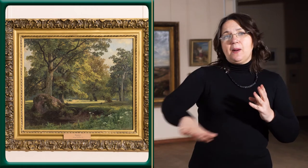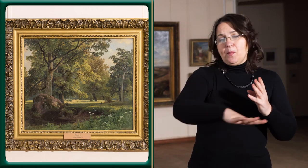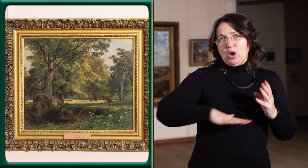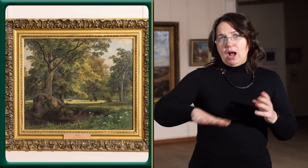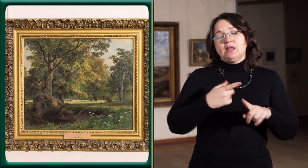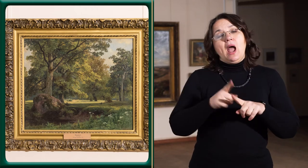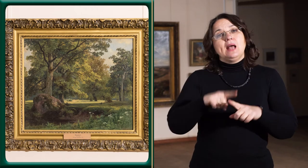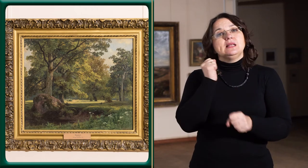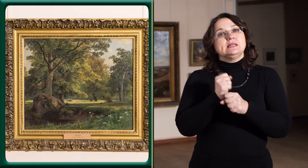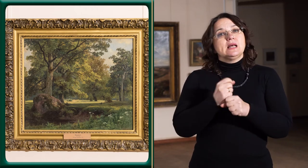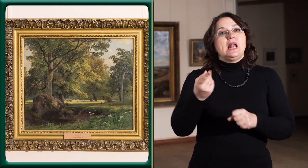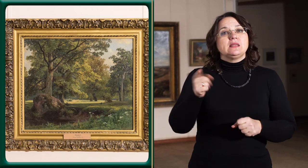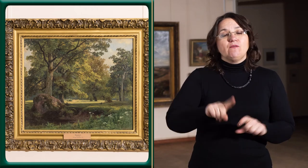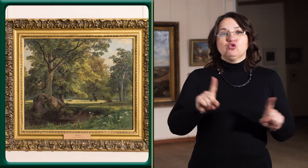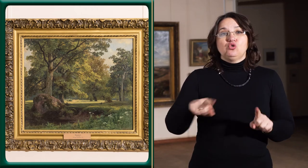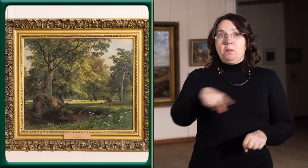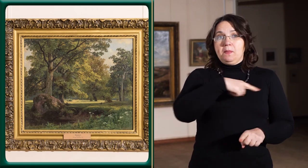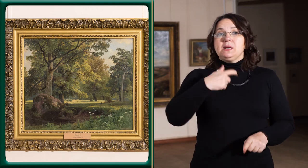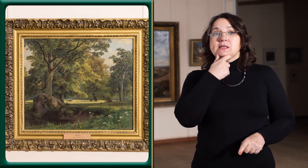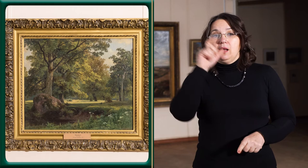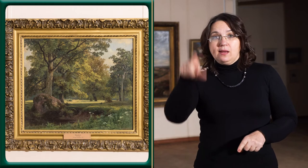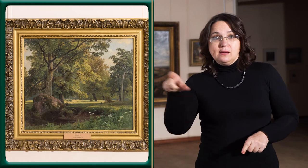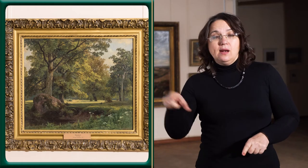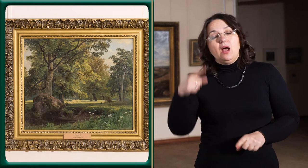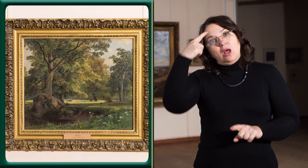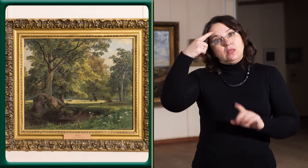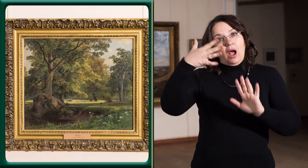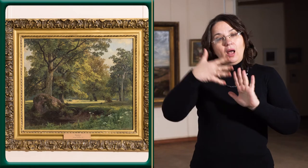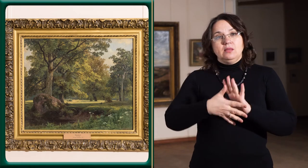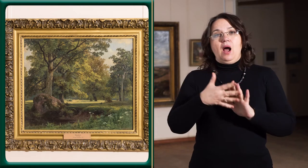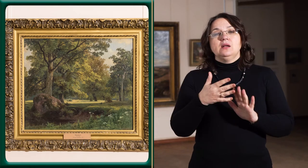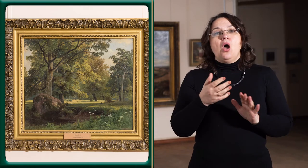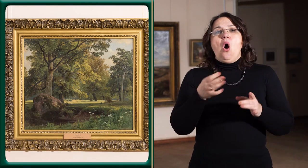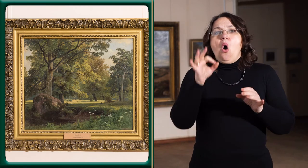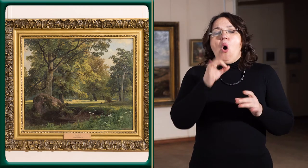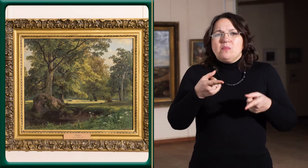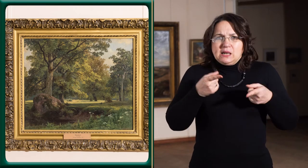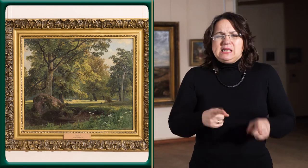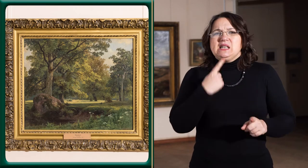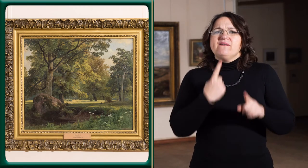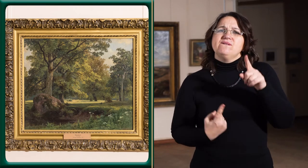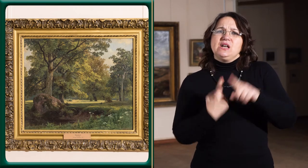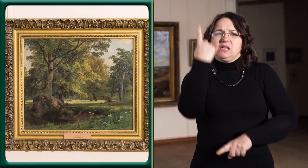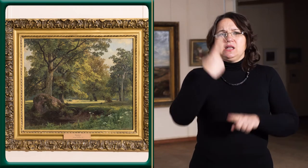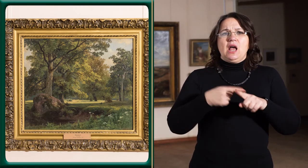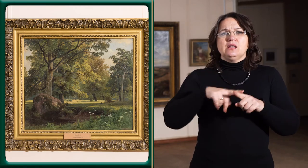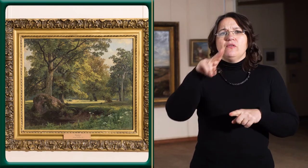того, чтобы мы, зрители, догадались об истинной высоте этого дуба, раз даже он в пространство картины